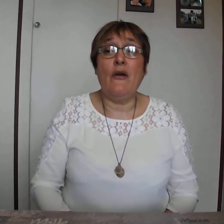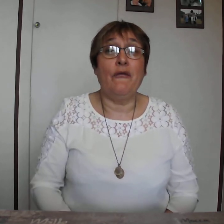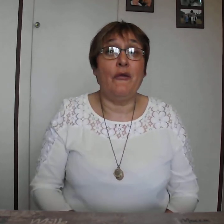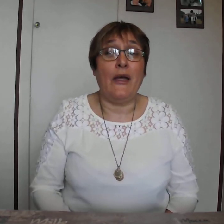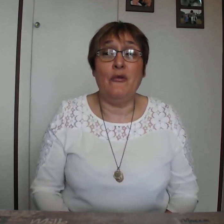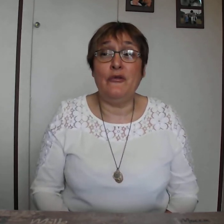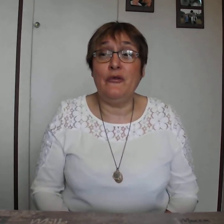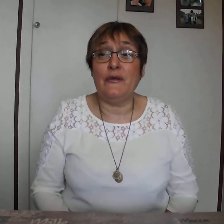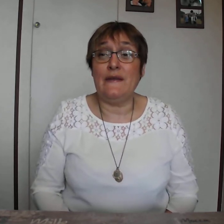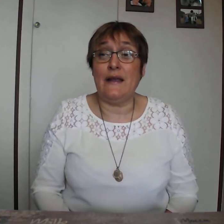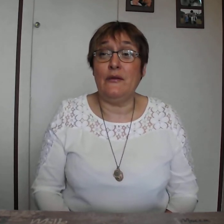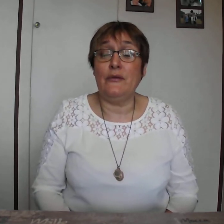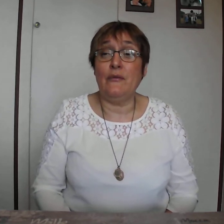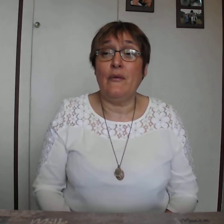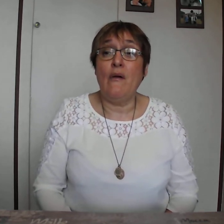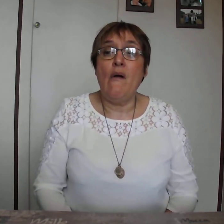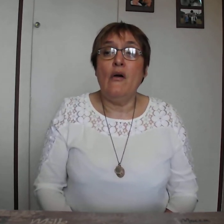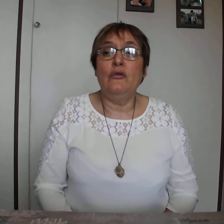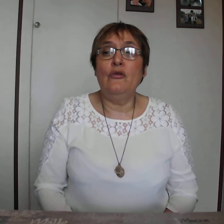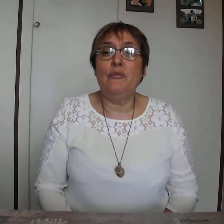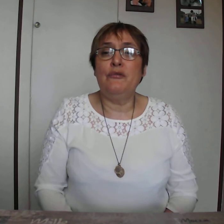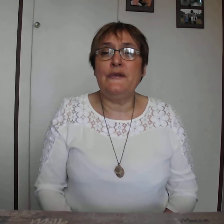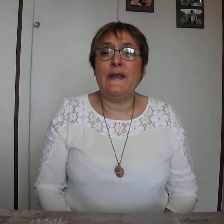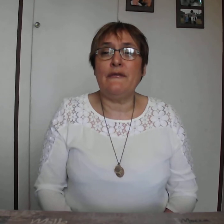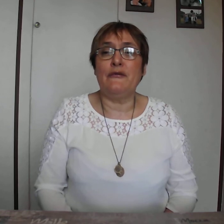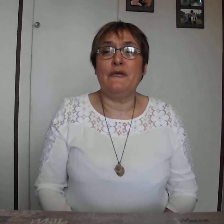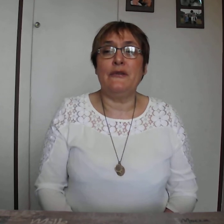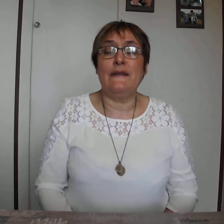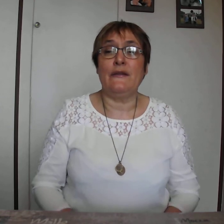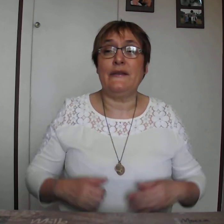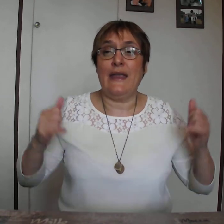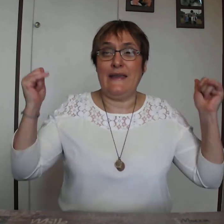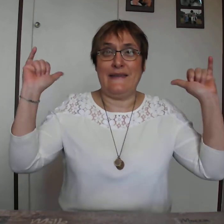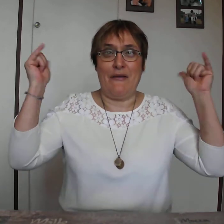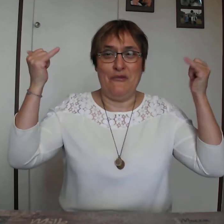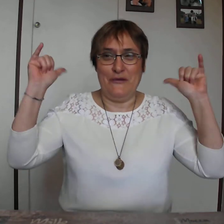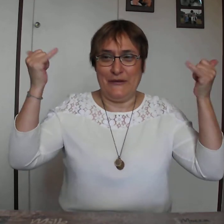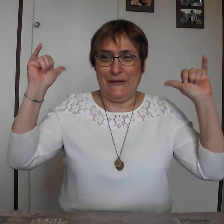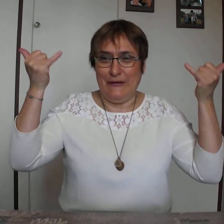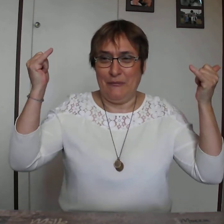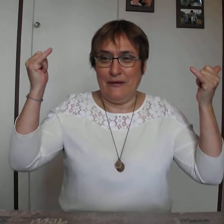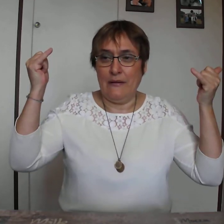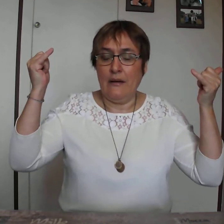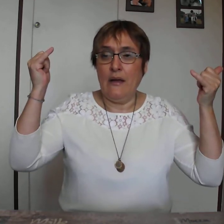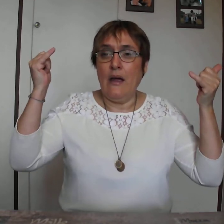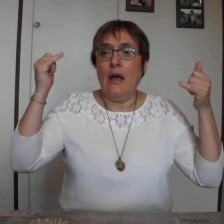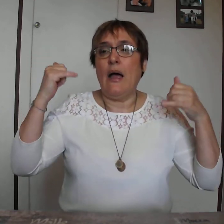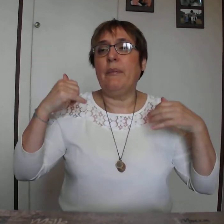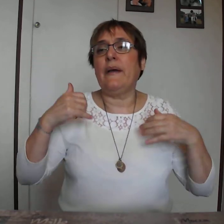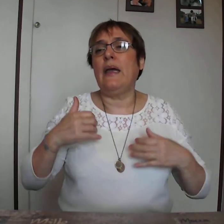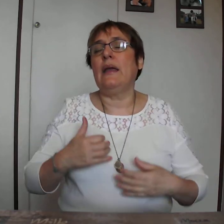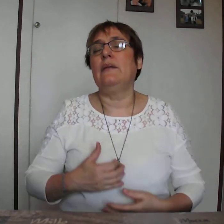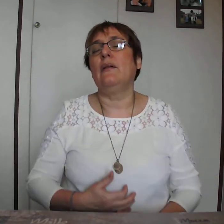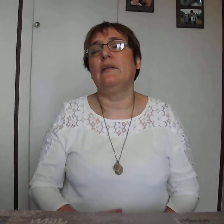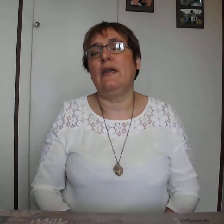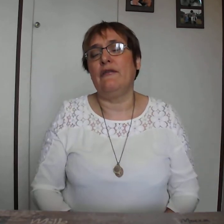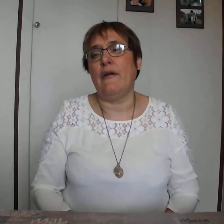fur et à mesure des éclosions, nos poussins font connaissance et s'amusent ensemble. Après tant